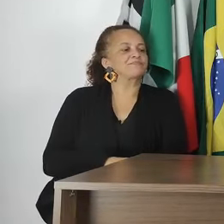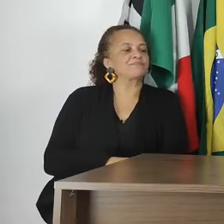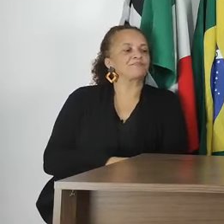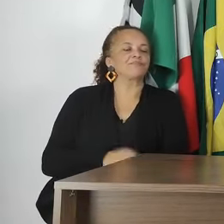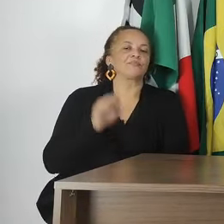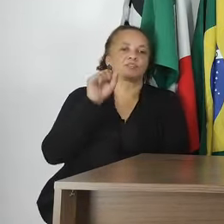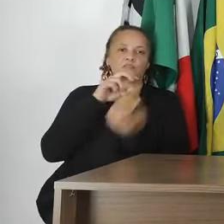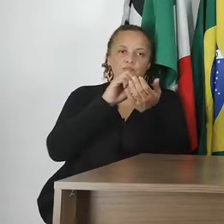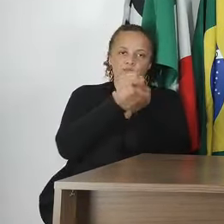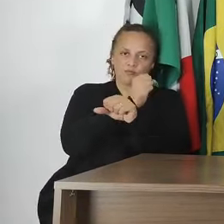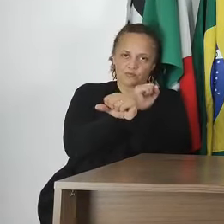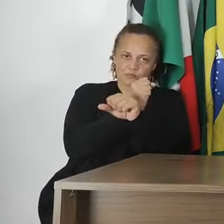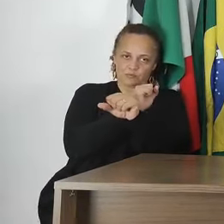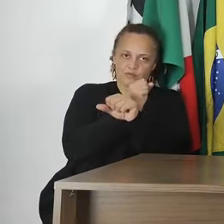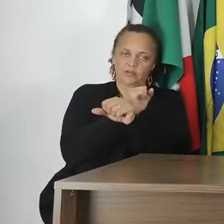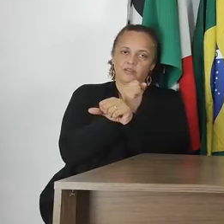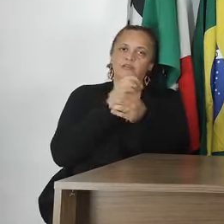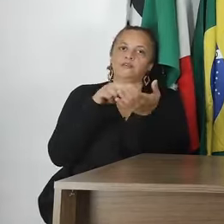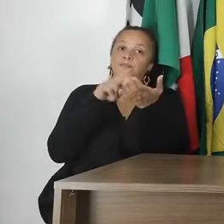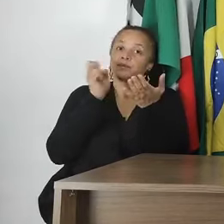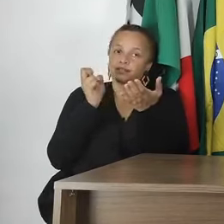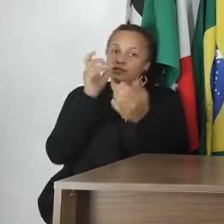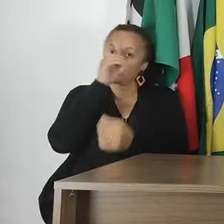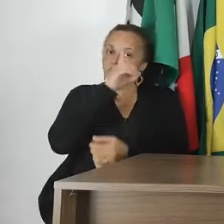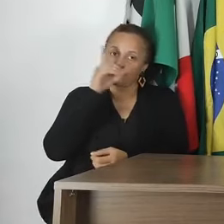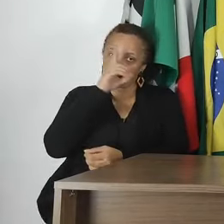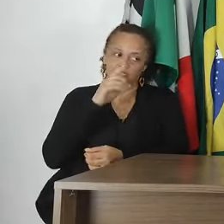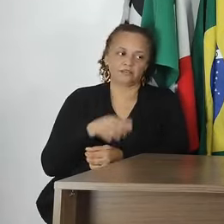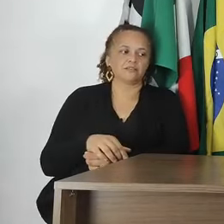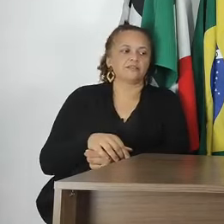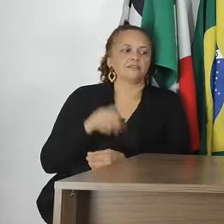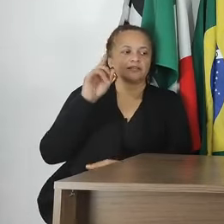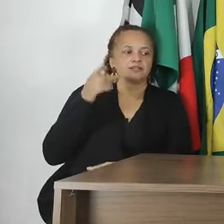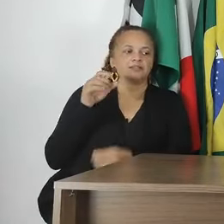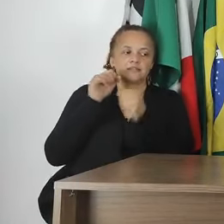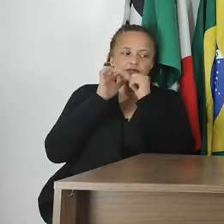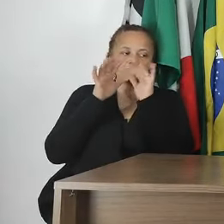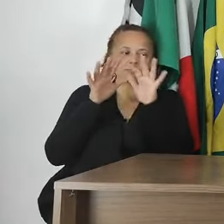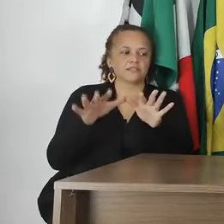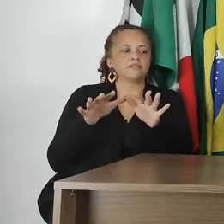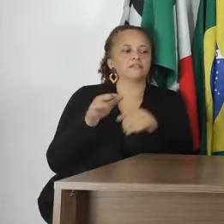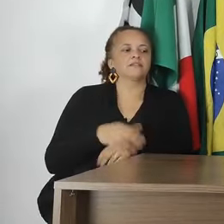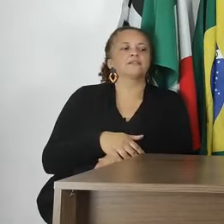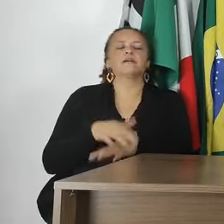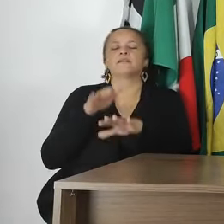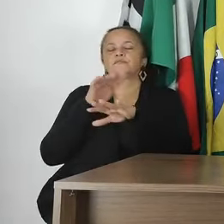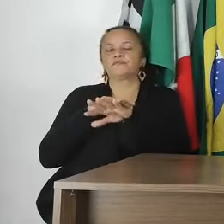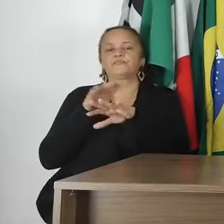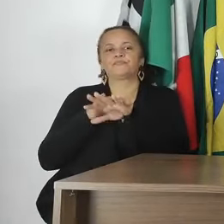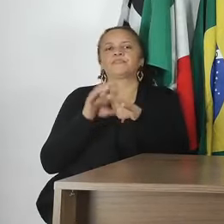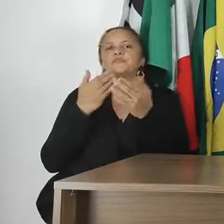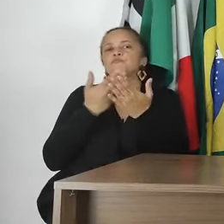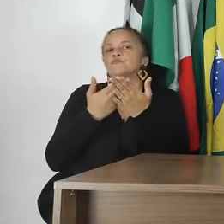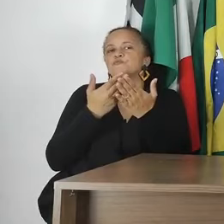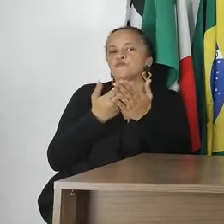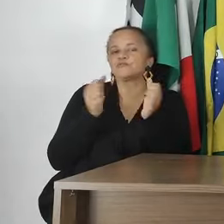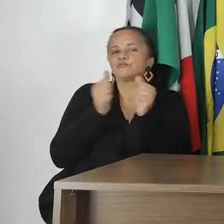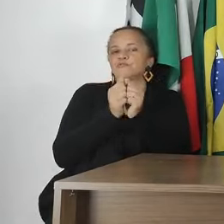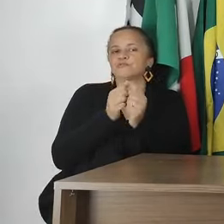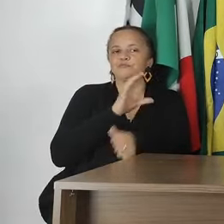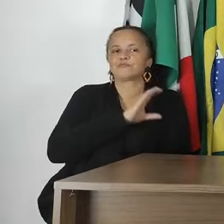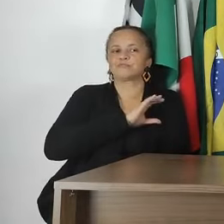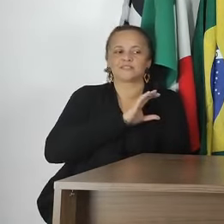todos os domingos, das 8 às 9. Você quer ser abençoado? Participe deste curso de Doutrinas Bíblicas, é uma bênção.